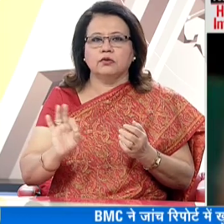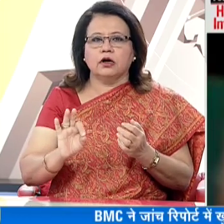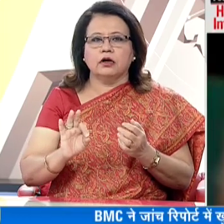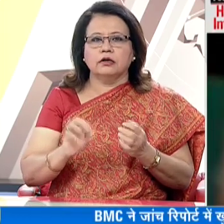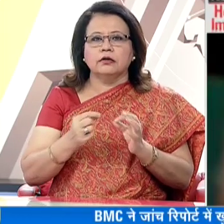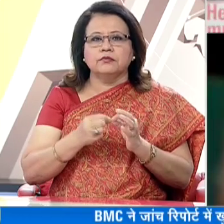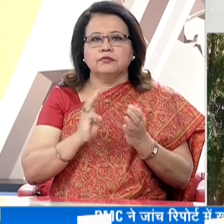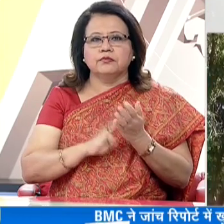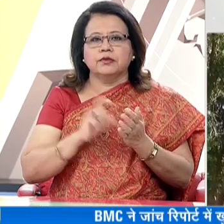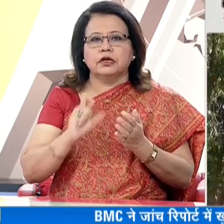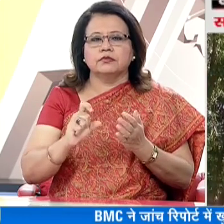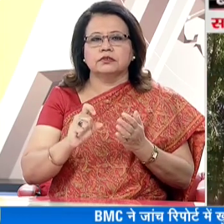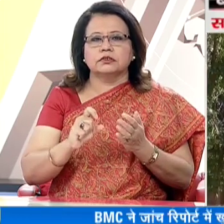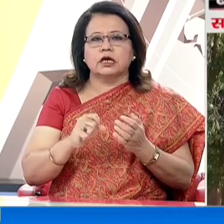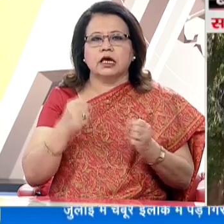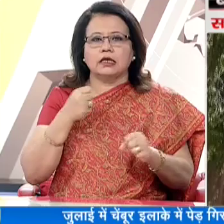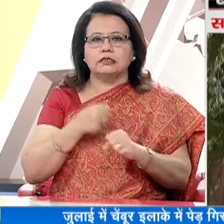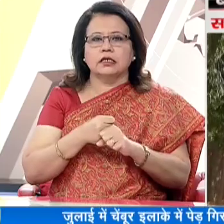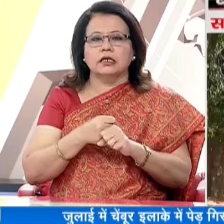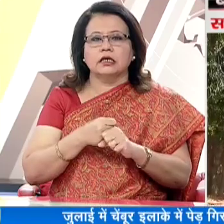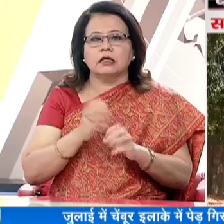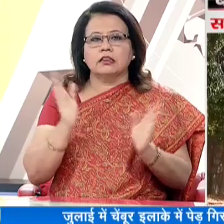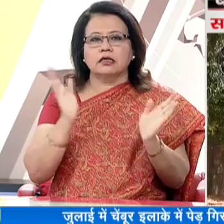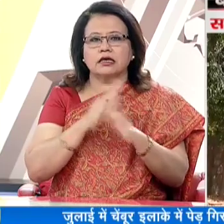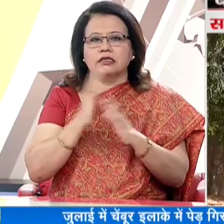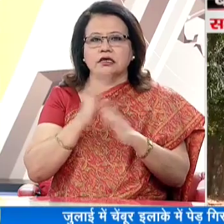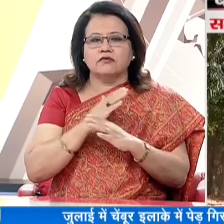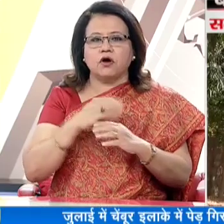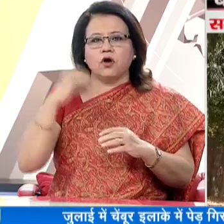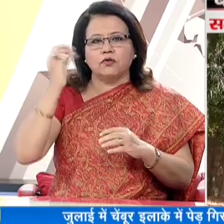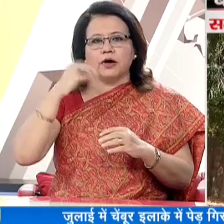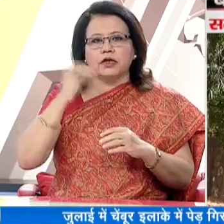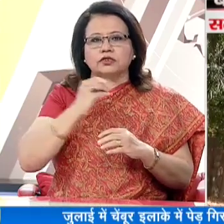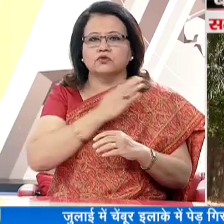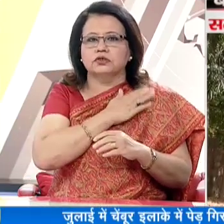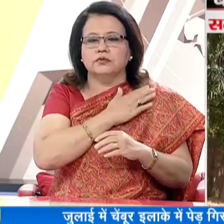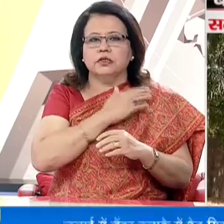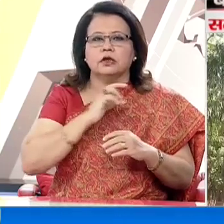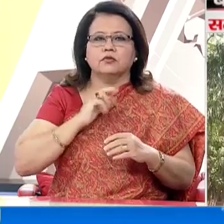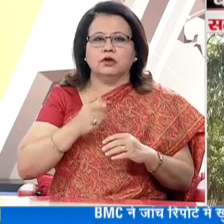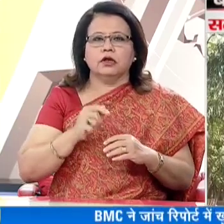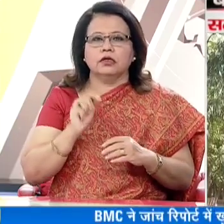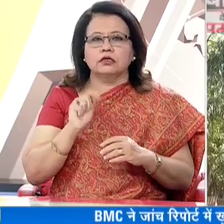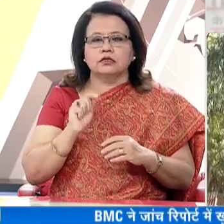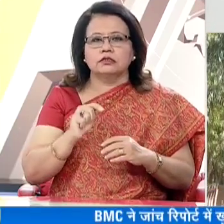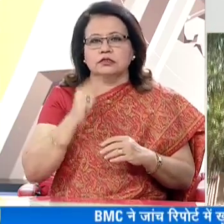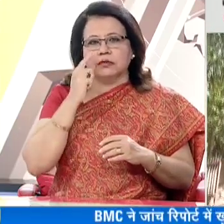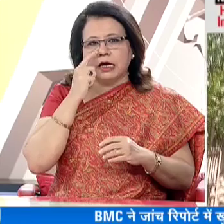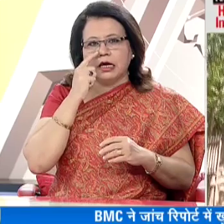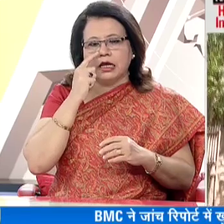हुआ। बीएमसी ने हादसे के लिए तेज हवा और बारिश को जिम्मेदार ठहराया है। जिस महिला